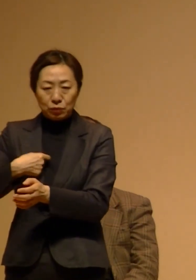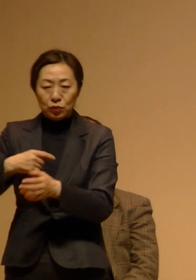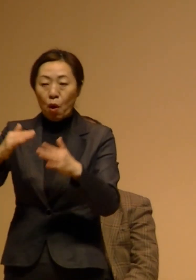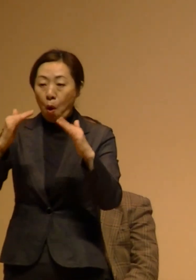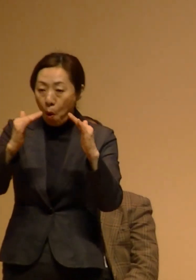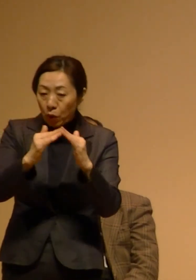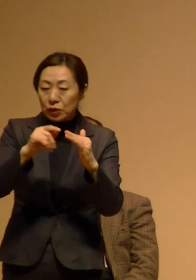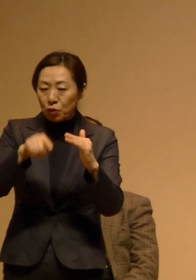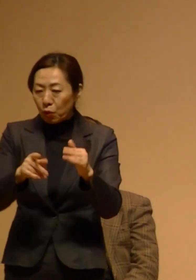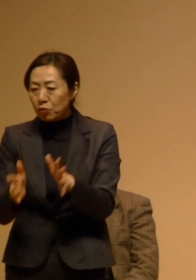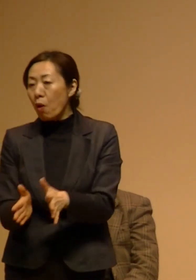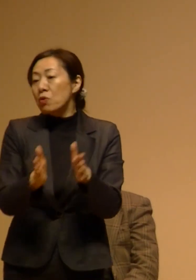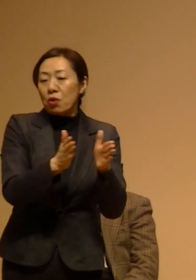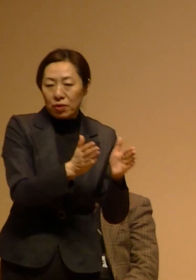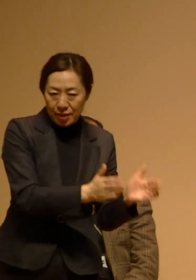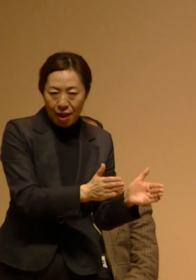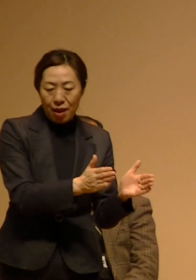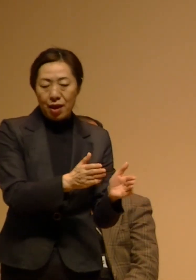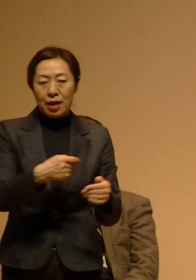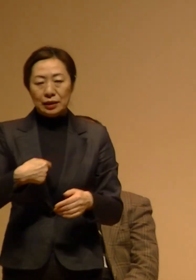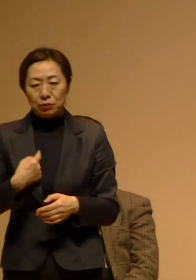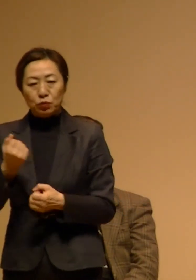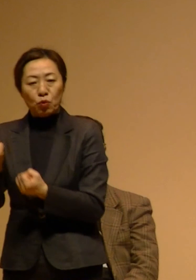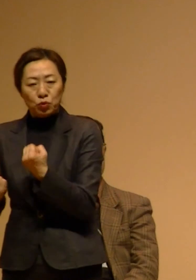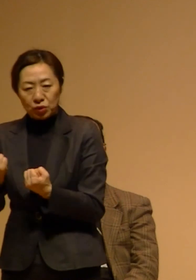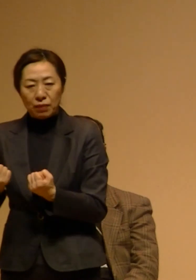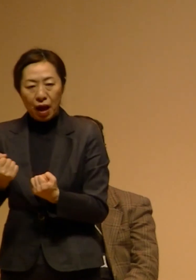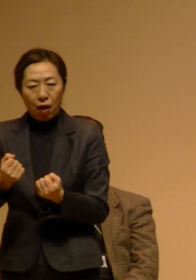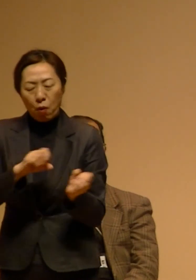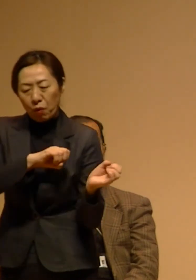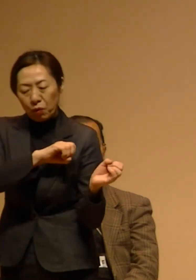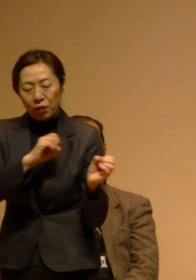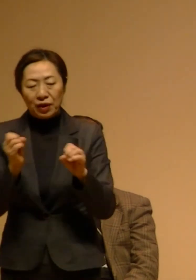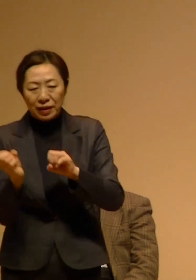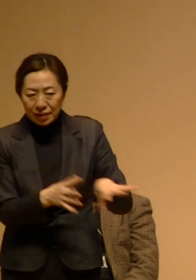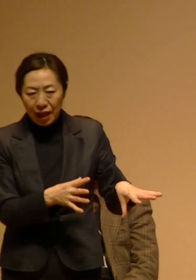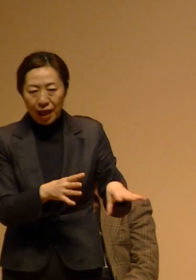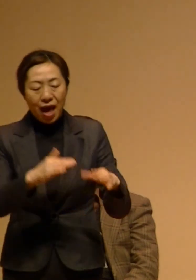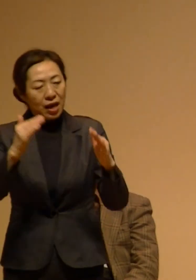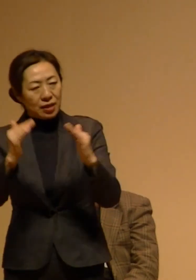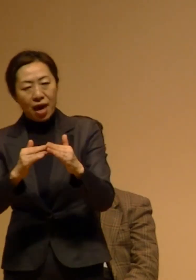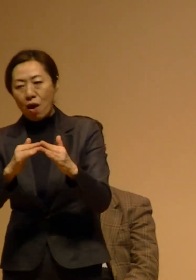のことはさておいて、自分の車を犠牲にして、家を犠牲にして、